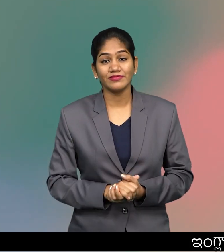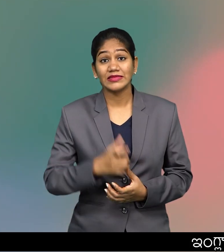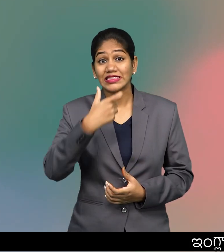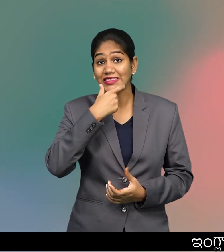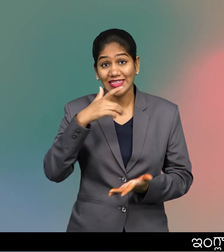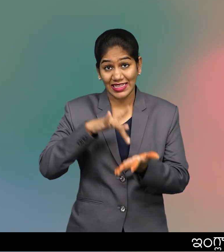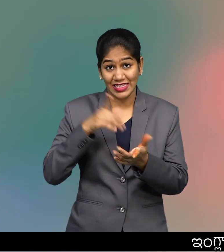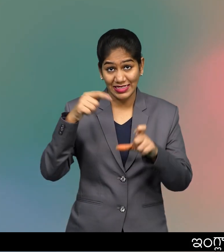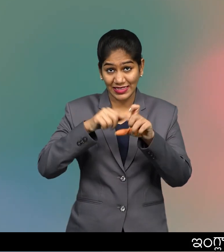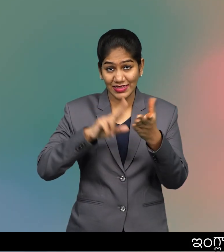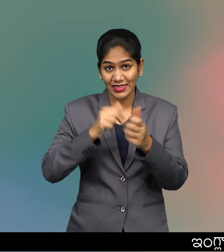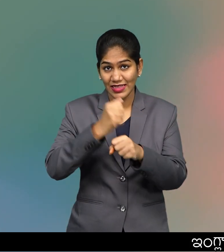ఇంగ్లాండ్ సివిల్ వార్